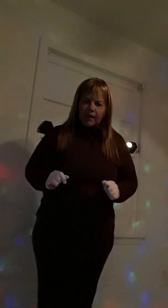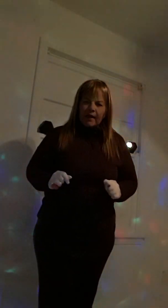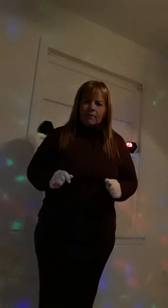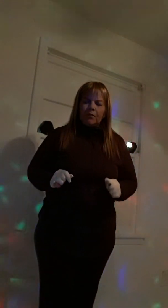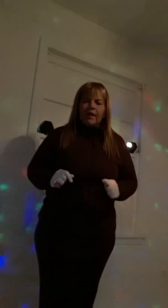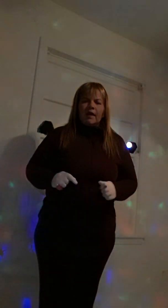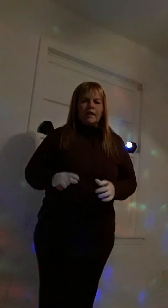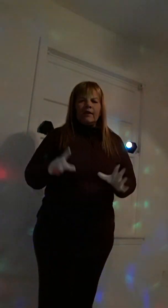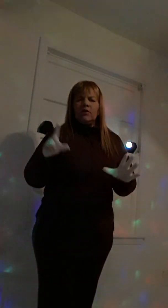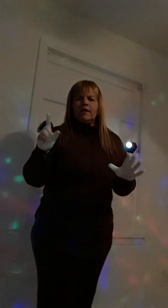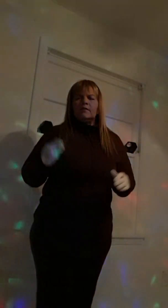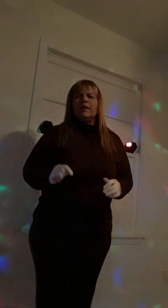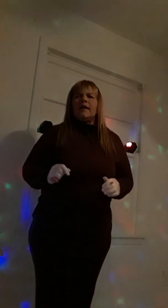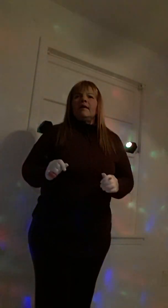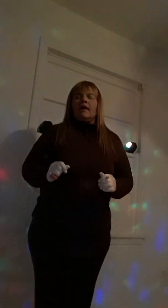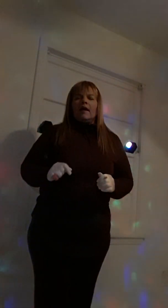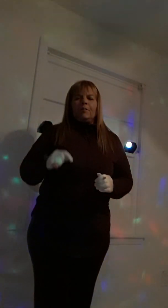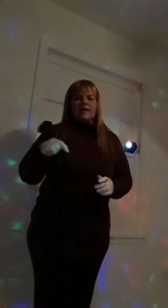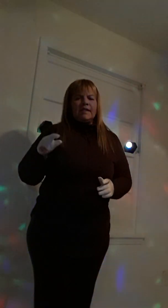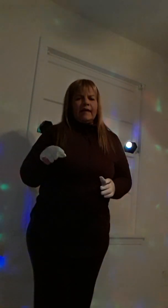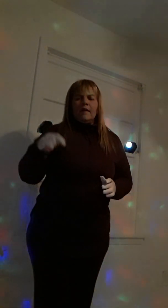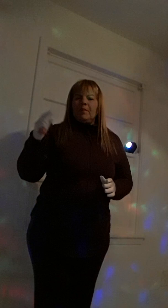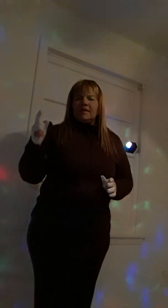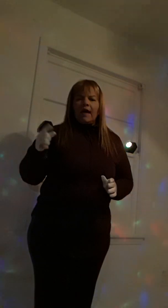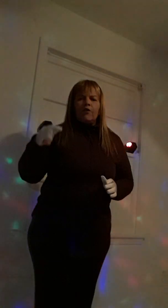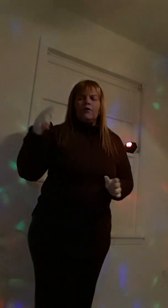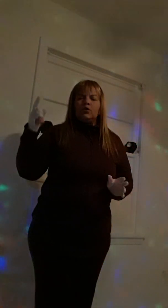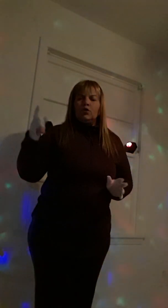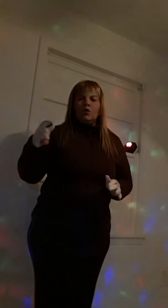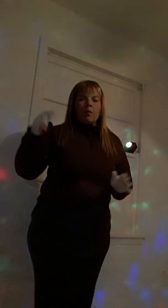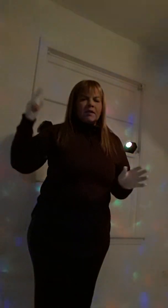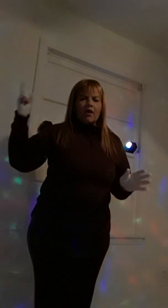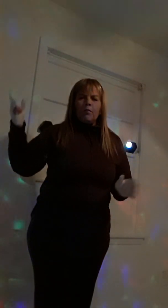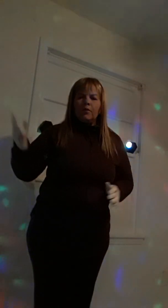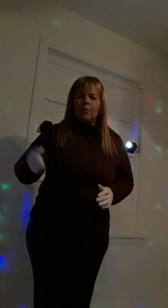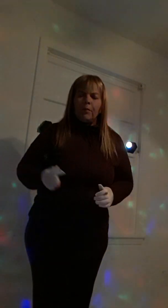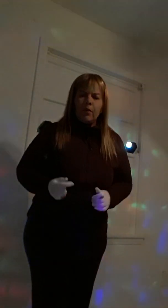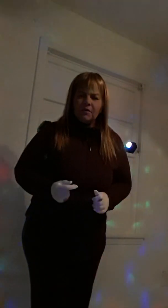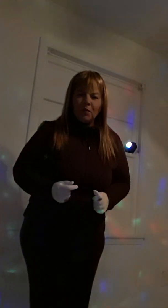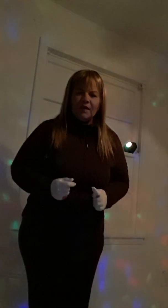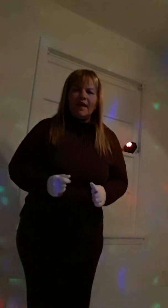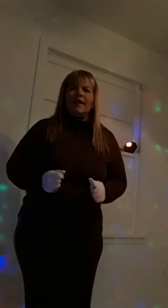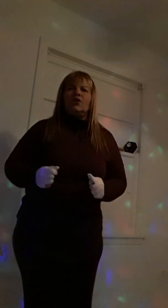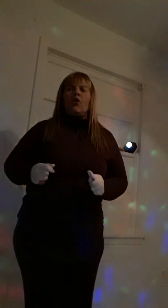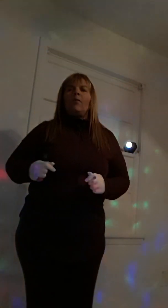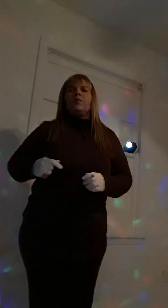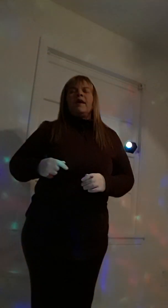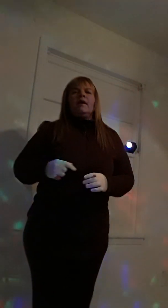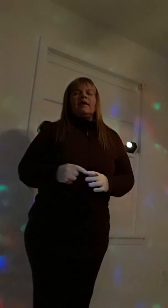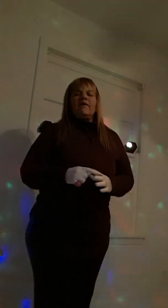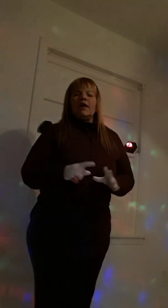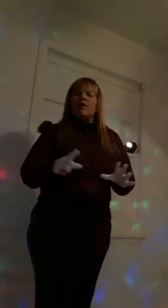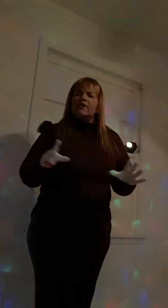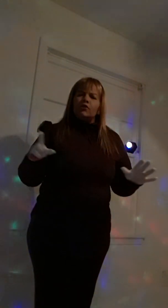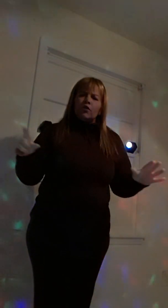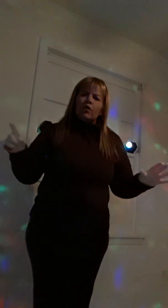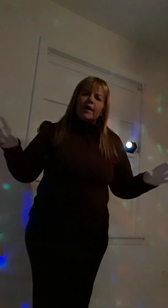¿verdad? Y dándoles, ¿verdad?, el presente, pasado, futuro, pasado por pospretérito. Y haberlo hecho todo